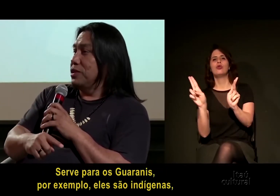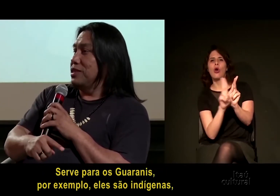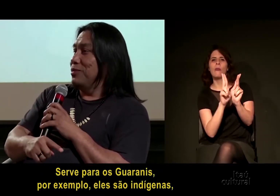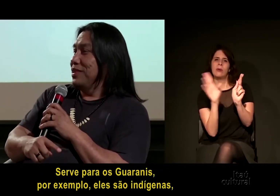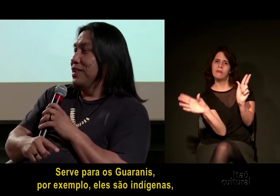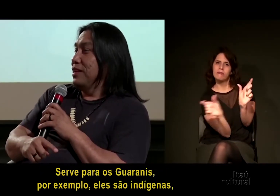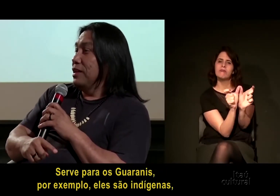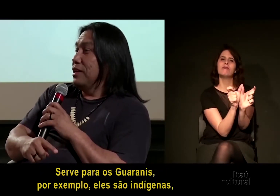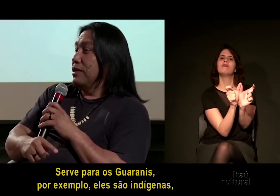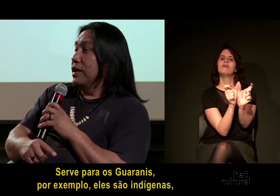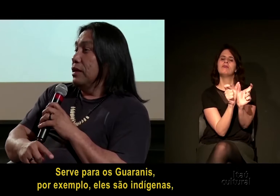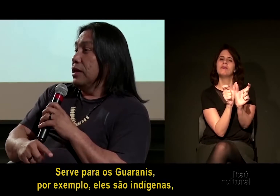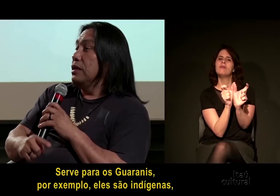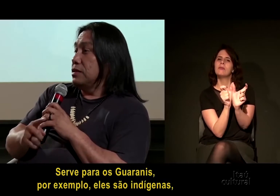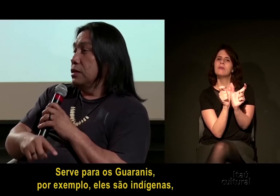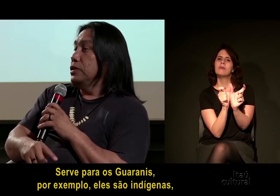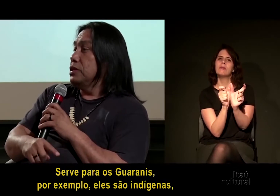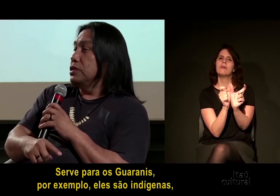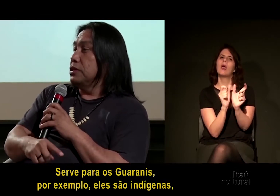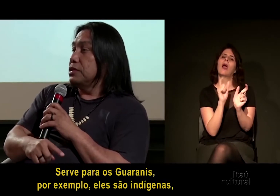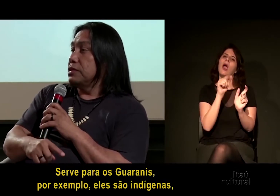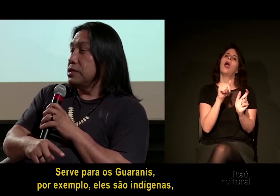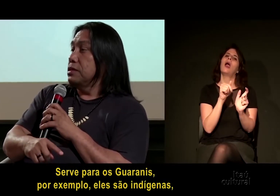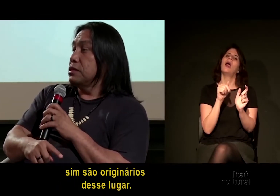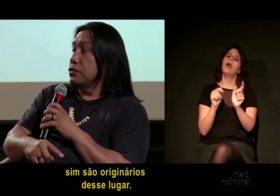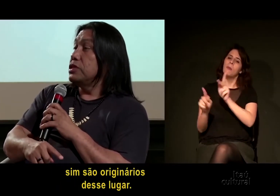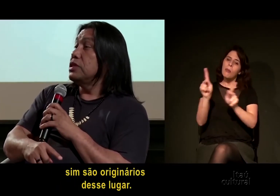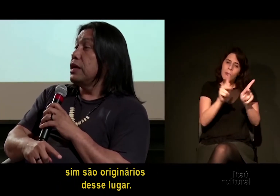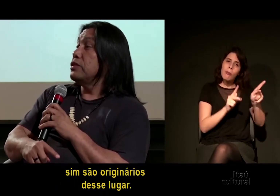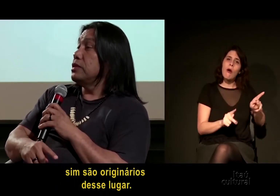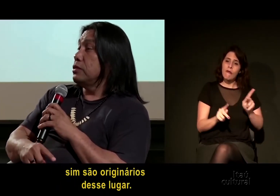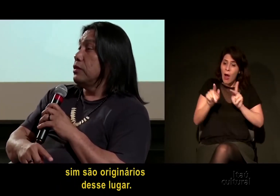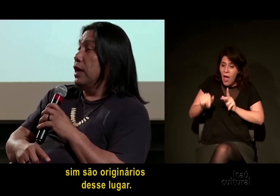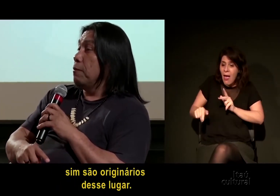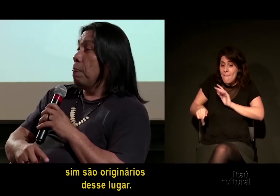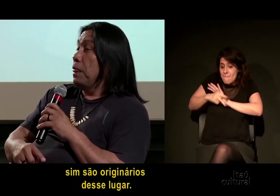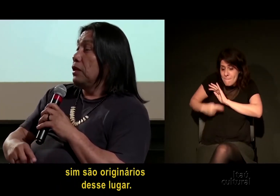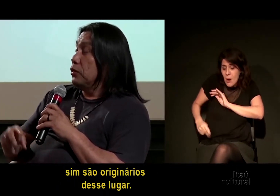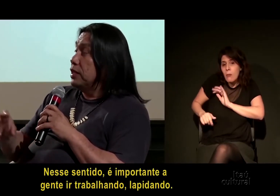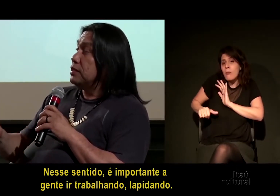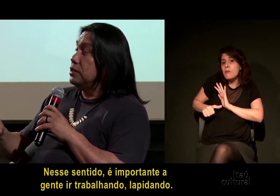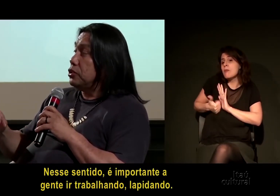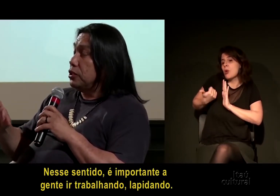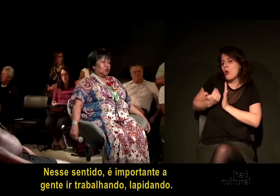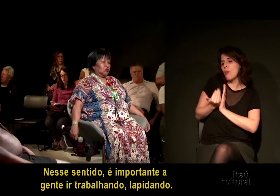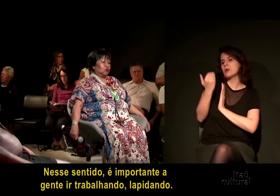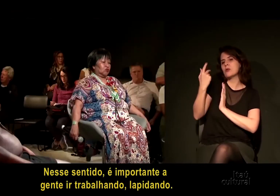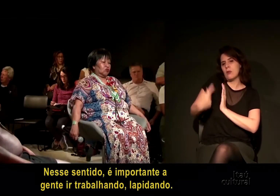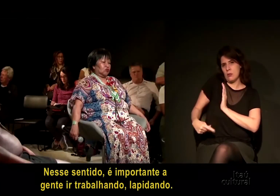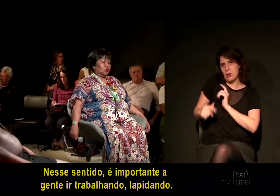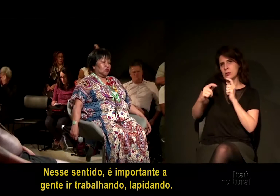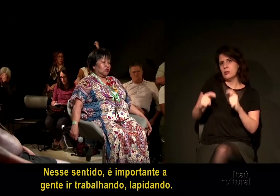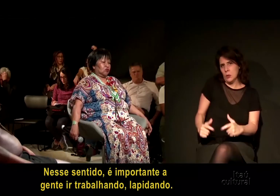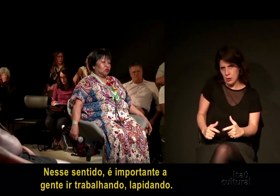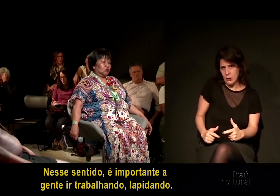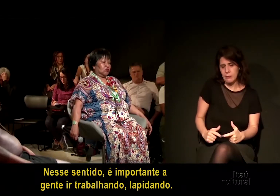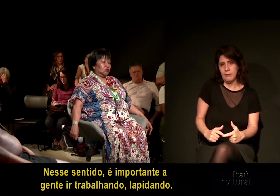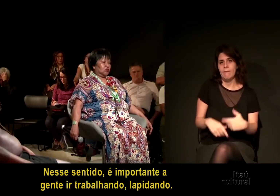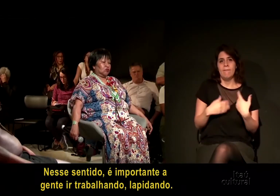exemplo. Eles são indígenas, sim, são originários desse lugar. Então, nesse sentido, é importante a gente